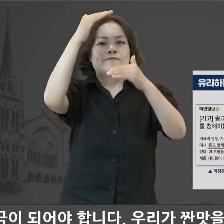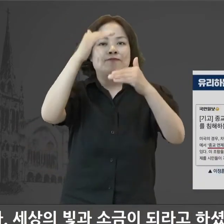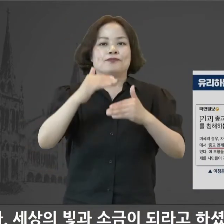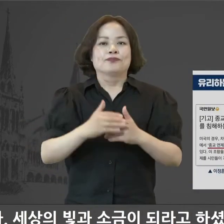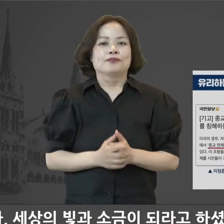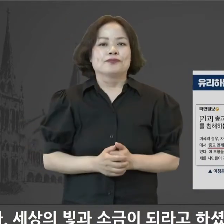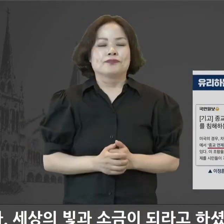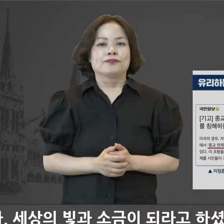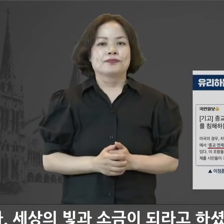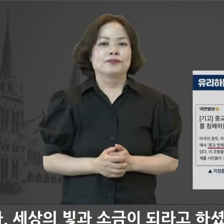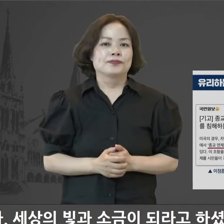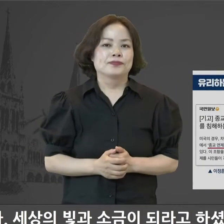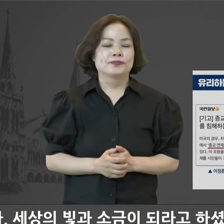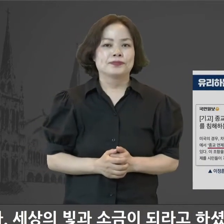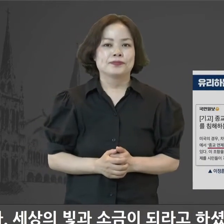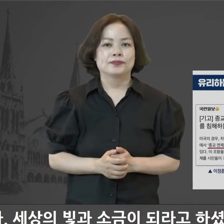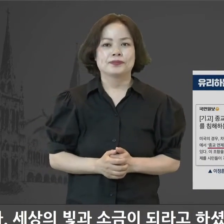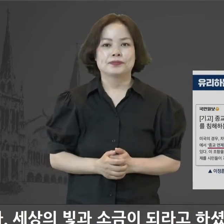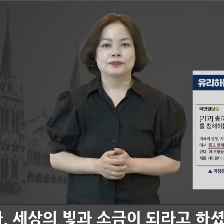그래서